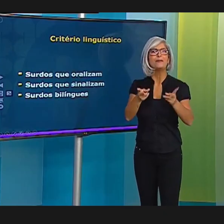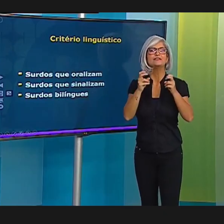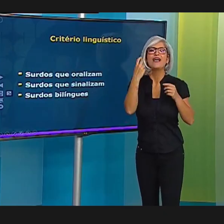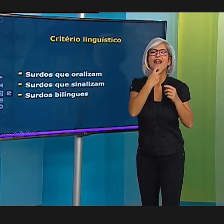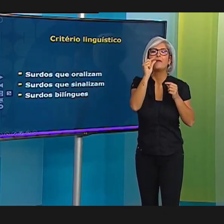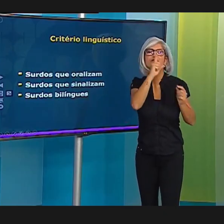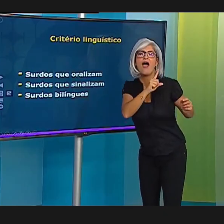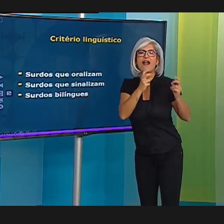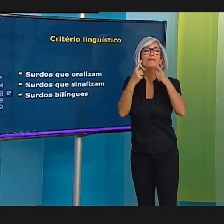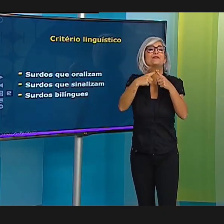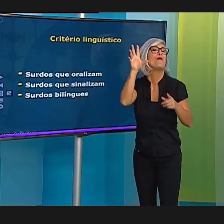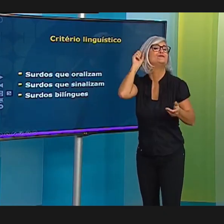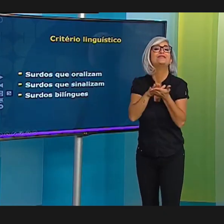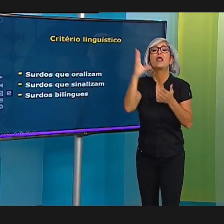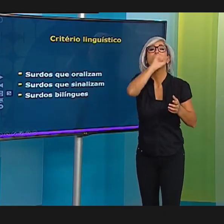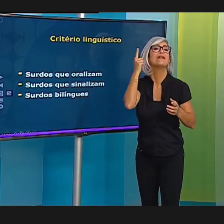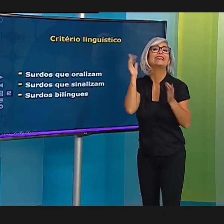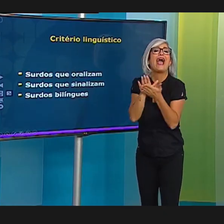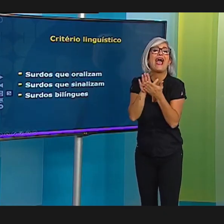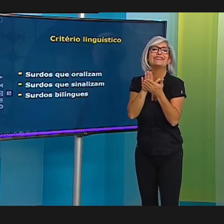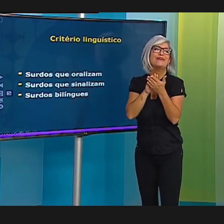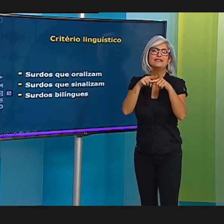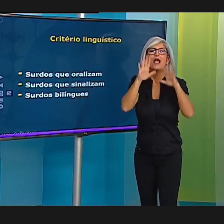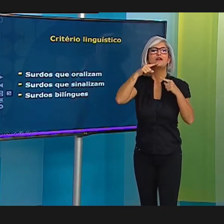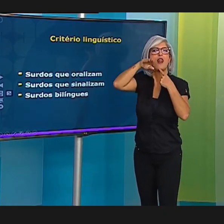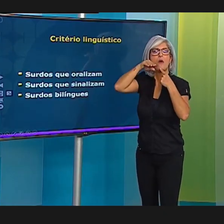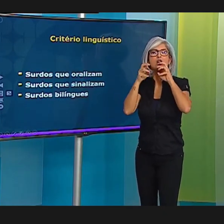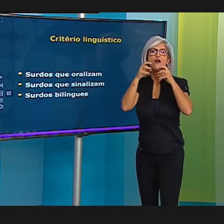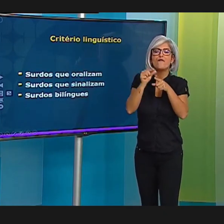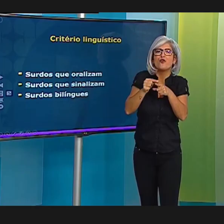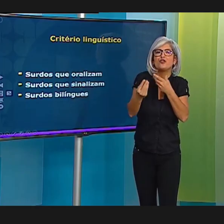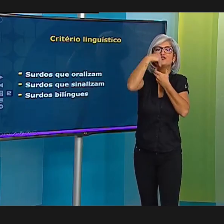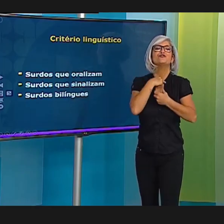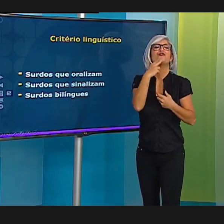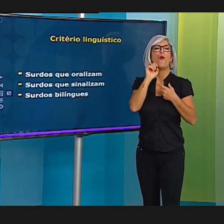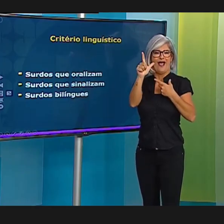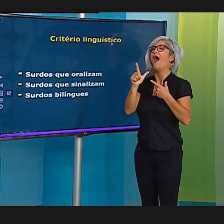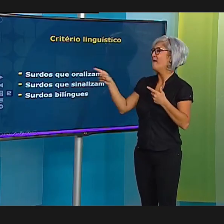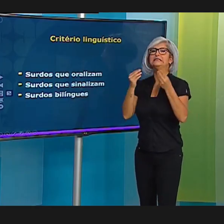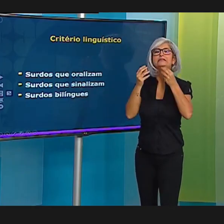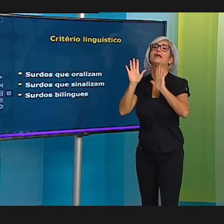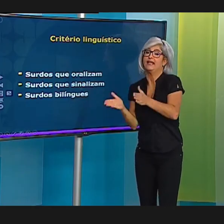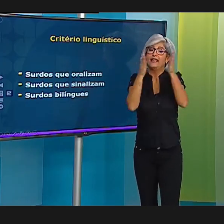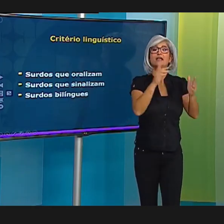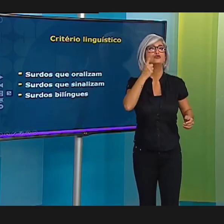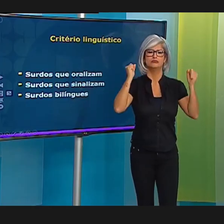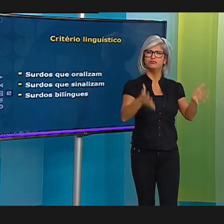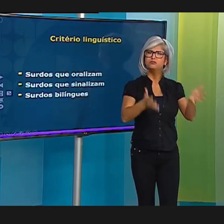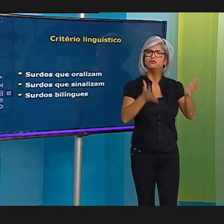sabe que a qualidade da voz dessa pessoa, ela não é igual como a de uma pessoa que ouve 100%, mas eles oralizam. Existem algumas falhas, alguns problemas fonológicos, né?